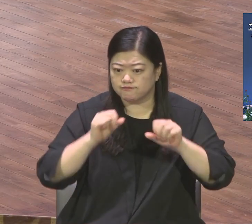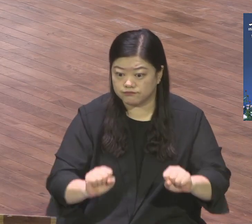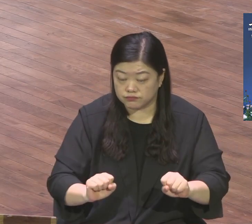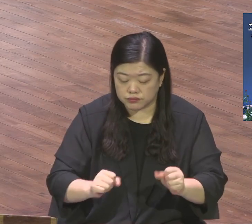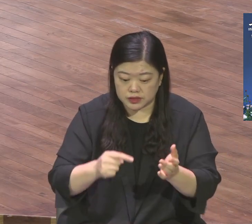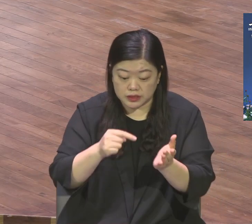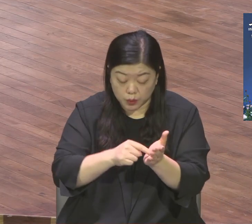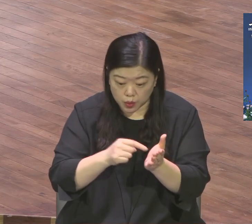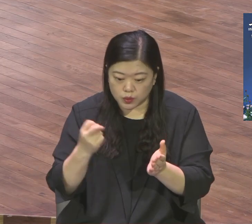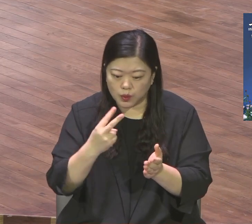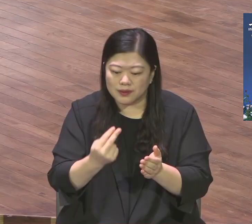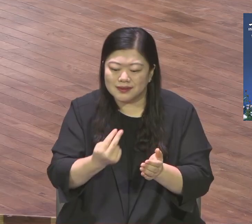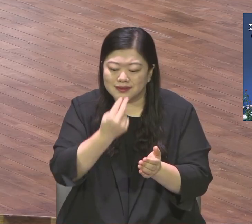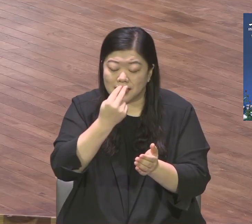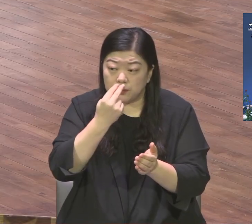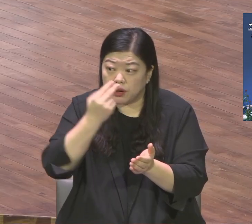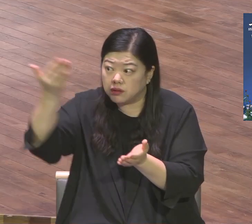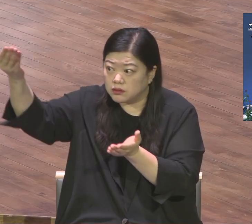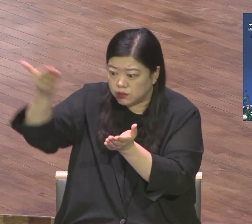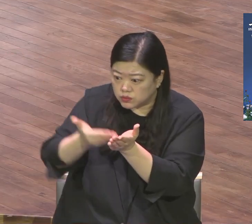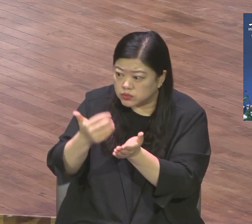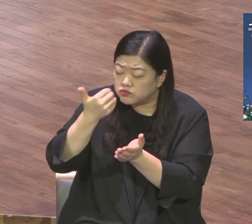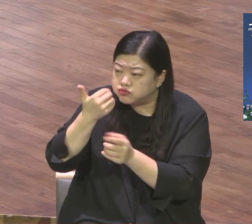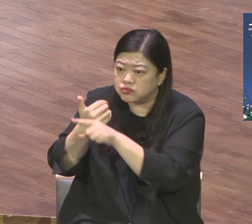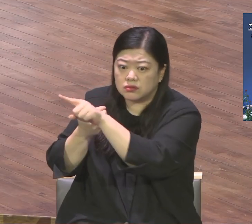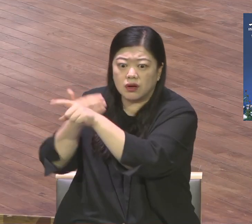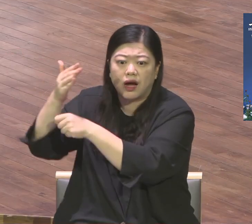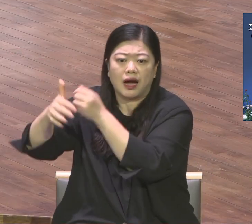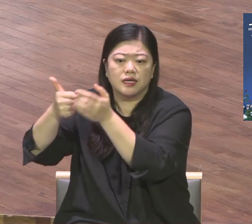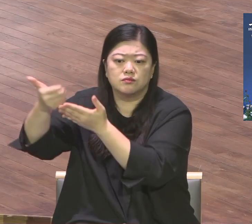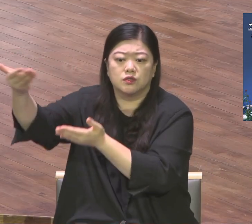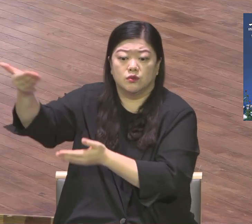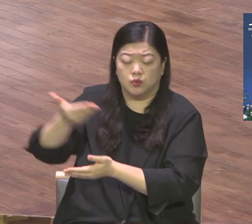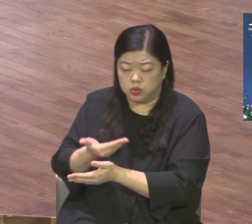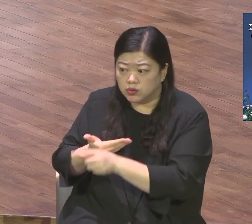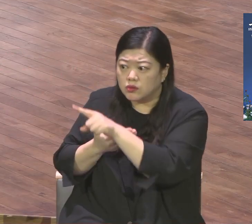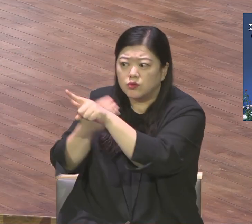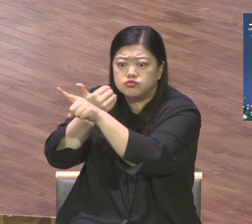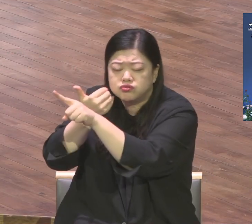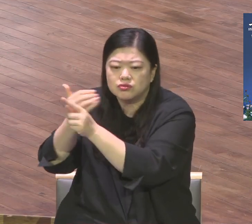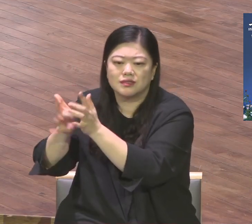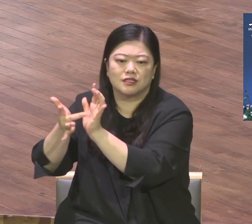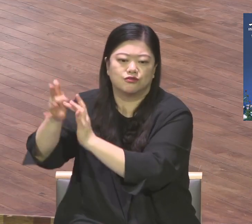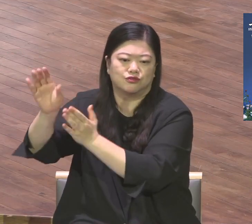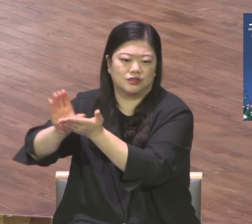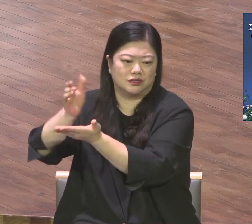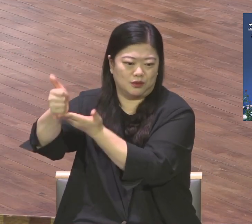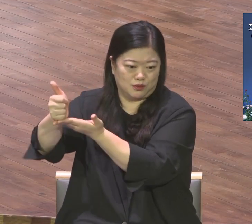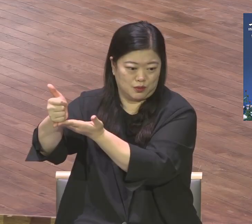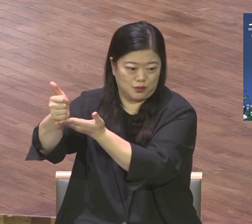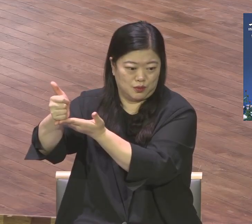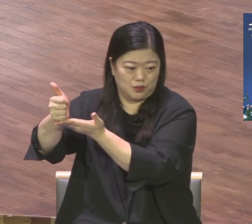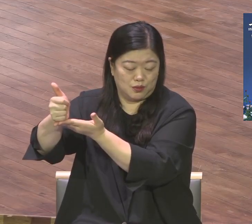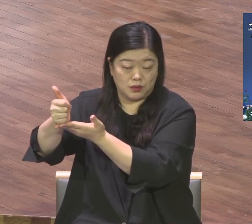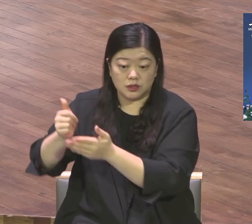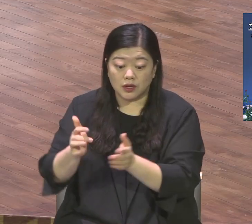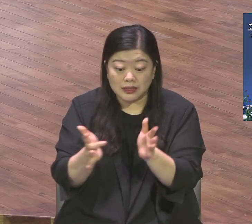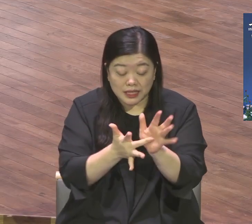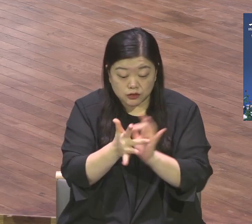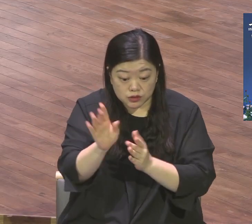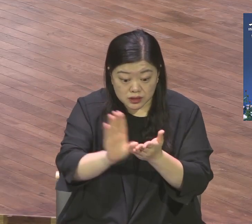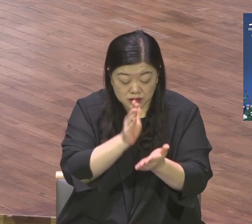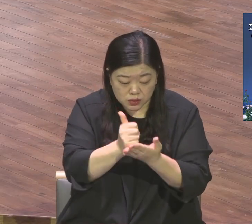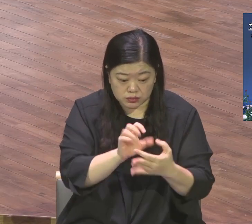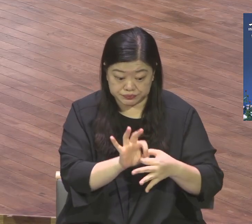만물에서 생명을 주시는 생명 그 자체다. 예수 그리스도가. 그래서 예수 그리스도가 없는 사람은 생명이